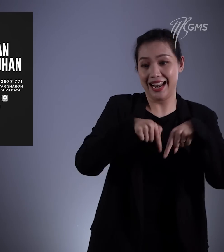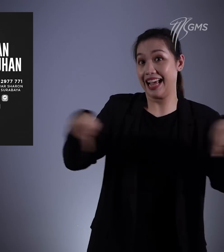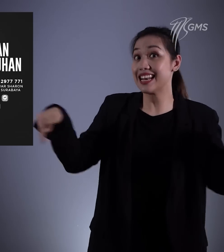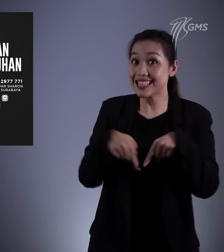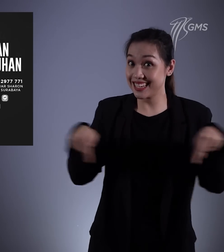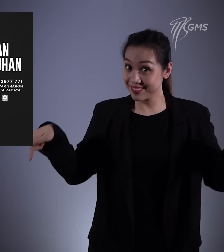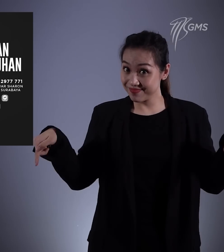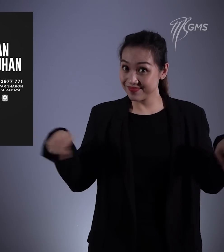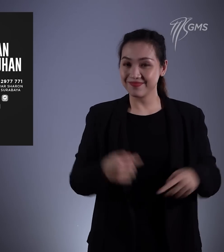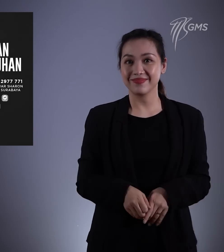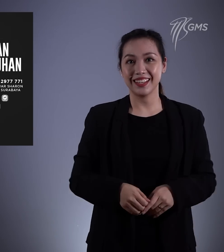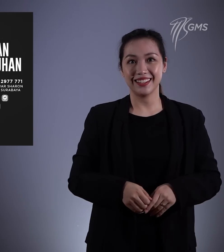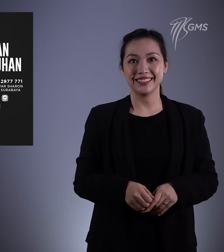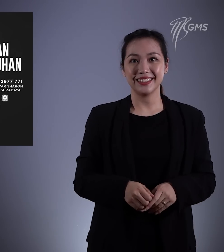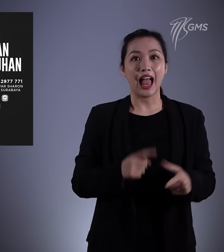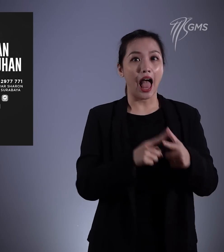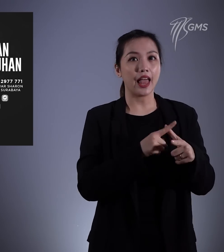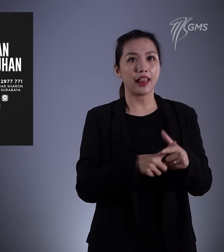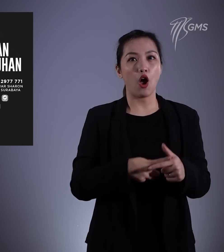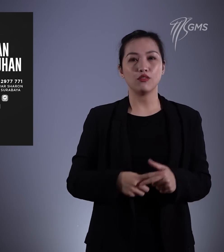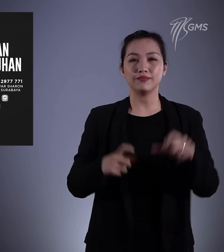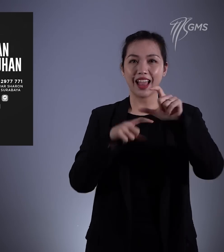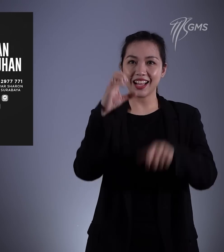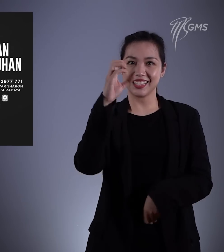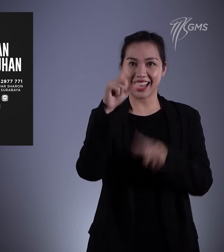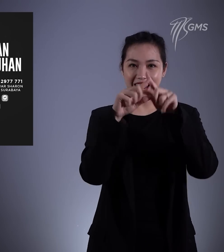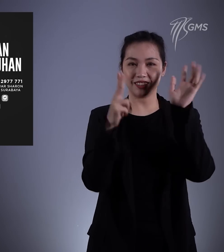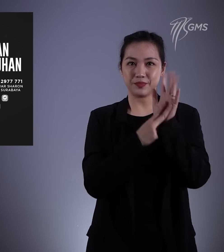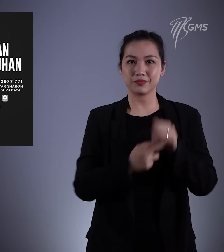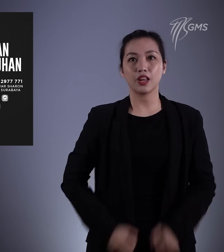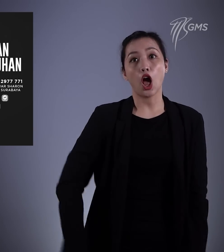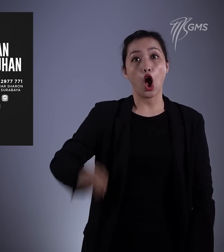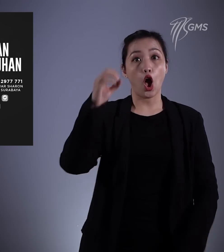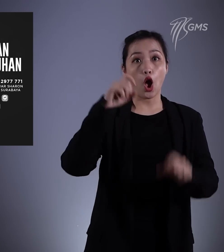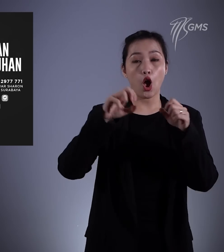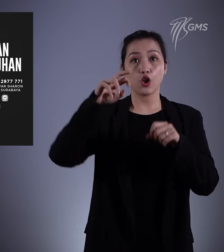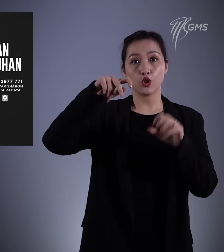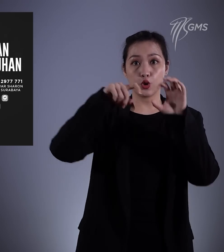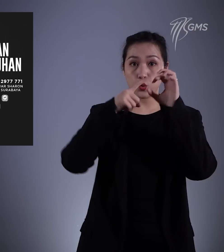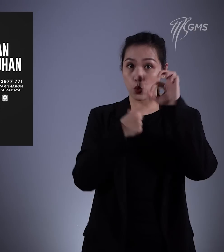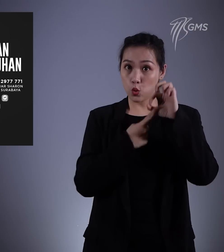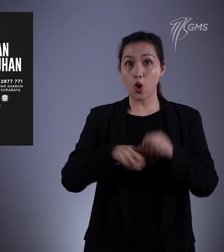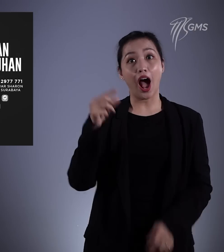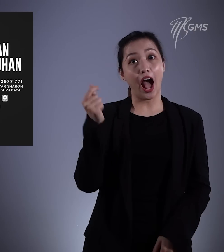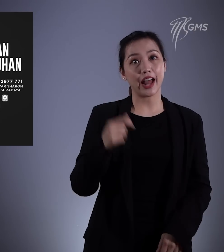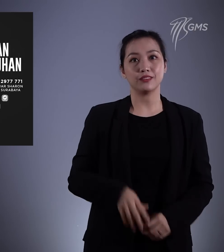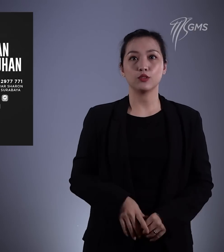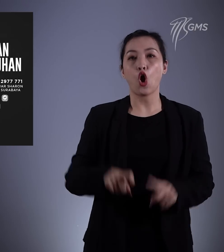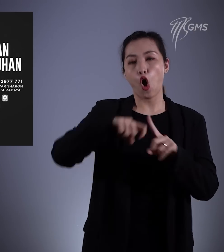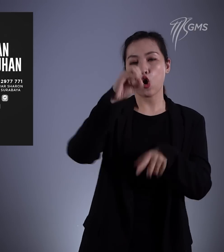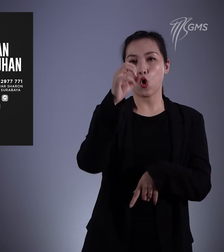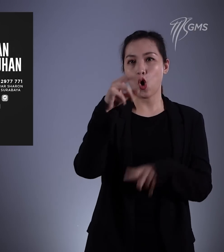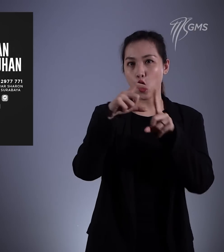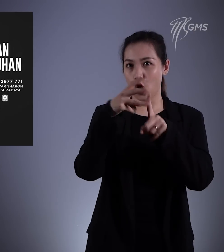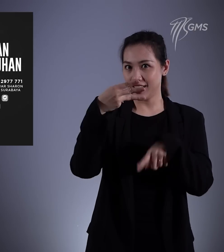layar kaca ini, atau Anda bisa scan QR Code yang ada di layar ini. Nah, pastikan Anda juga memberikan